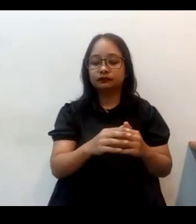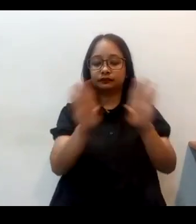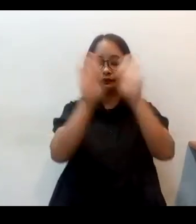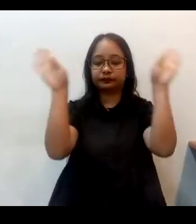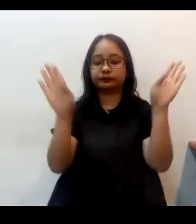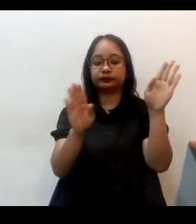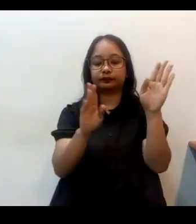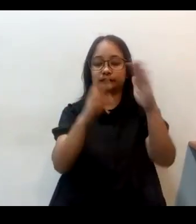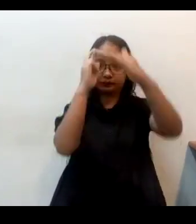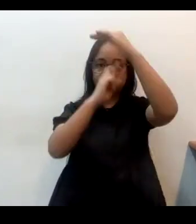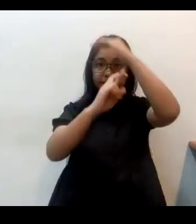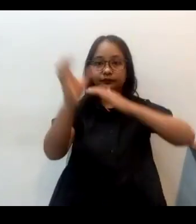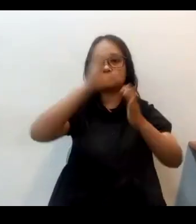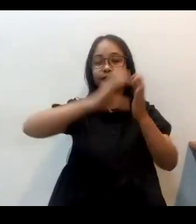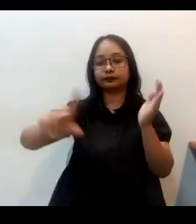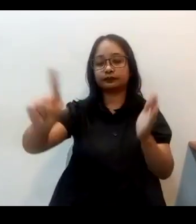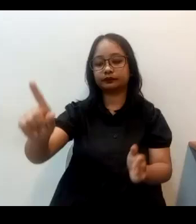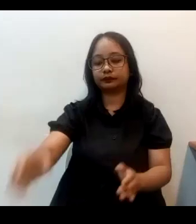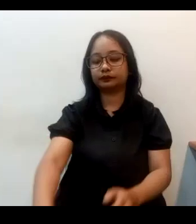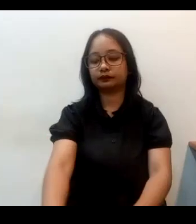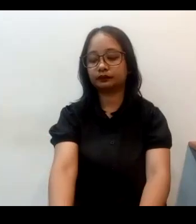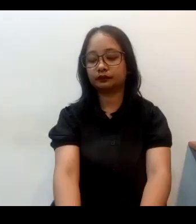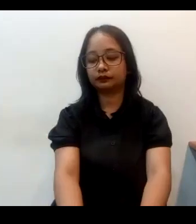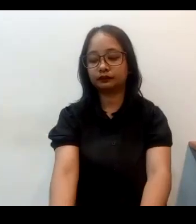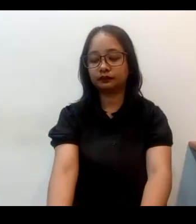sa Apokalipsis, Kapitulo 1.